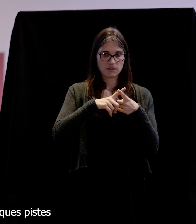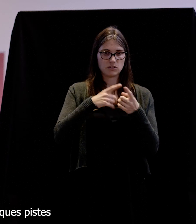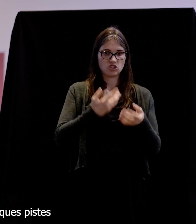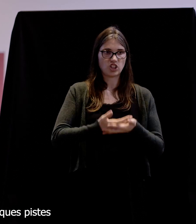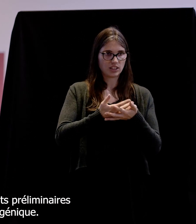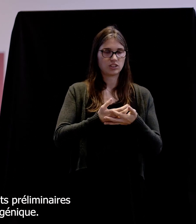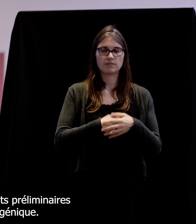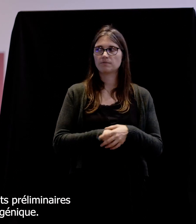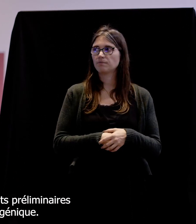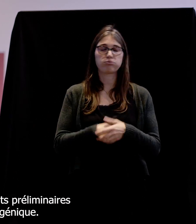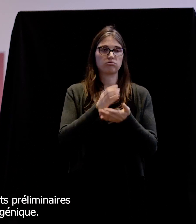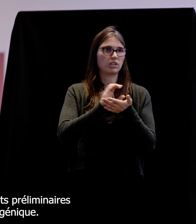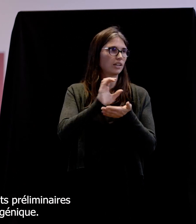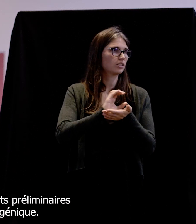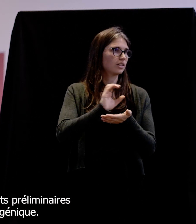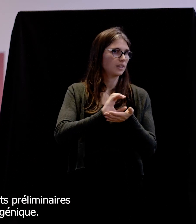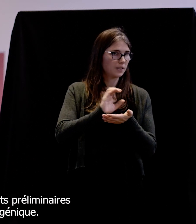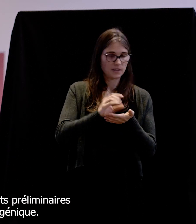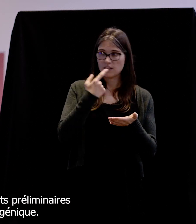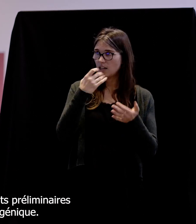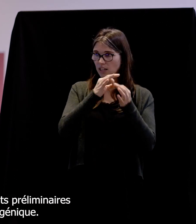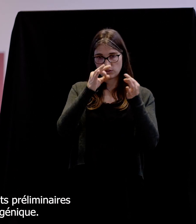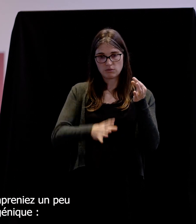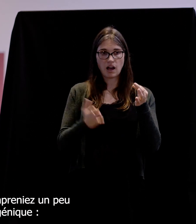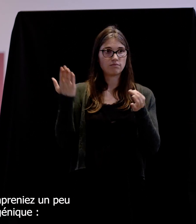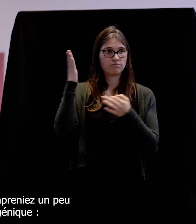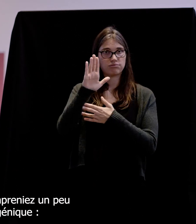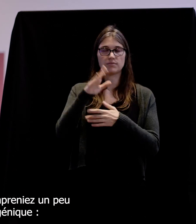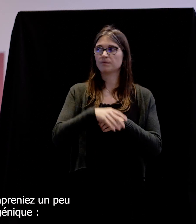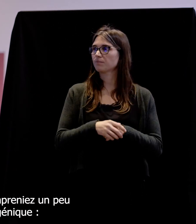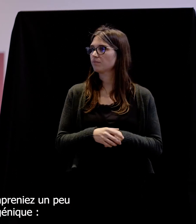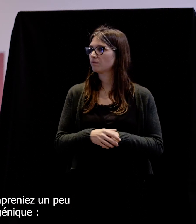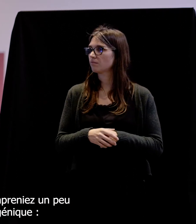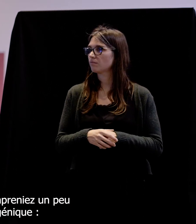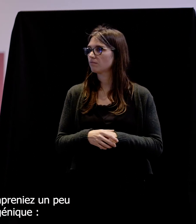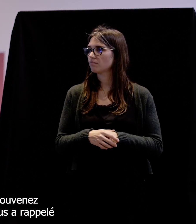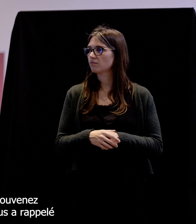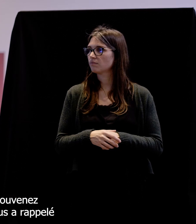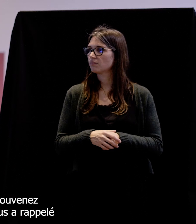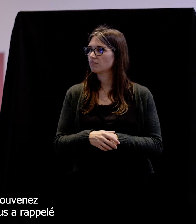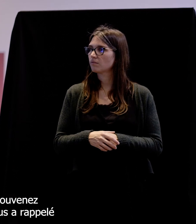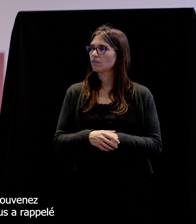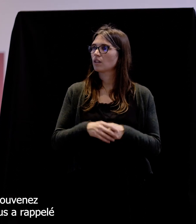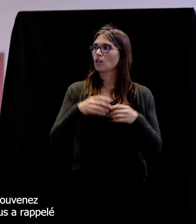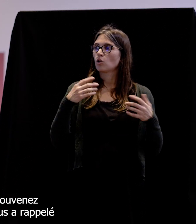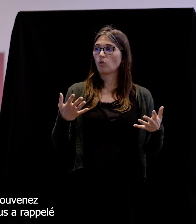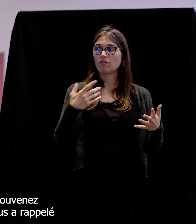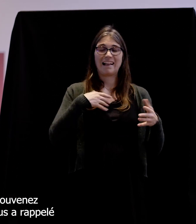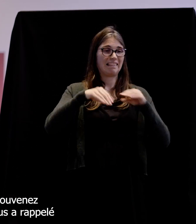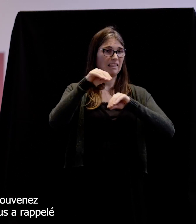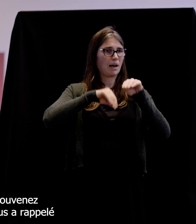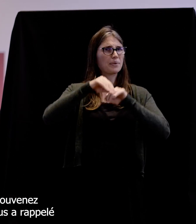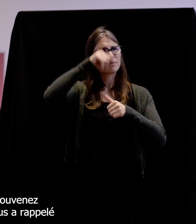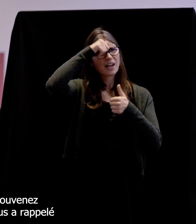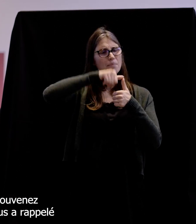pistes hein, et quelques résultats préliminaires de thérapie génique. Pour que vous compreniez un petit peu la thérapie génique, vous vous souvenez hier, Marine vous